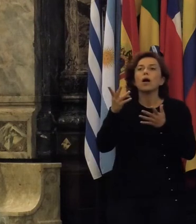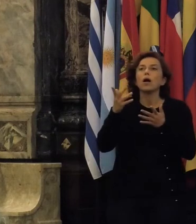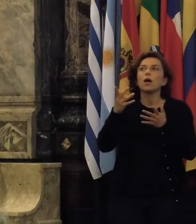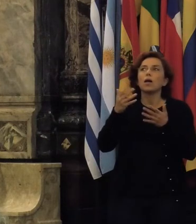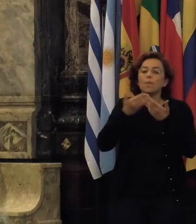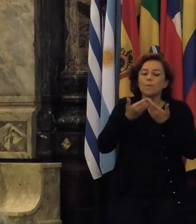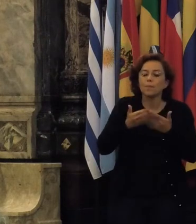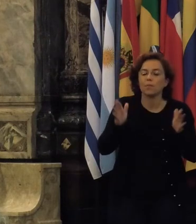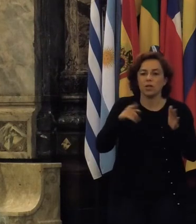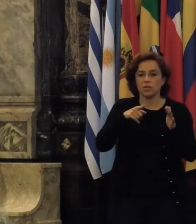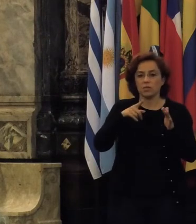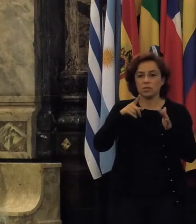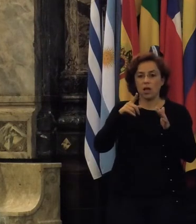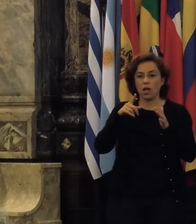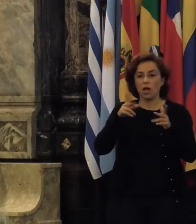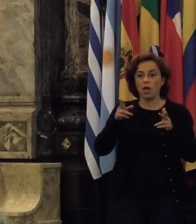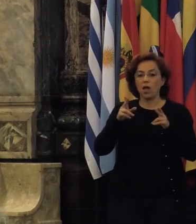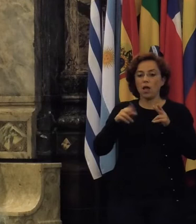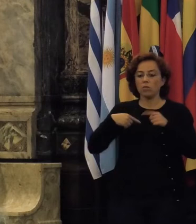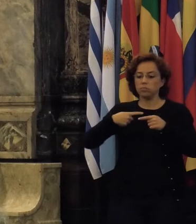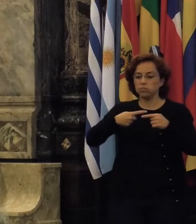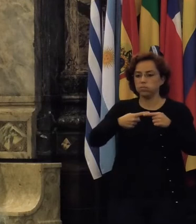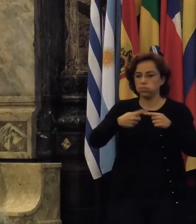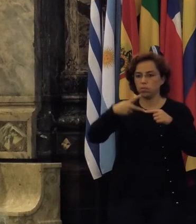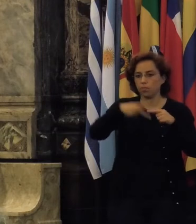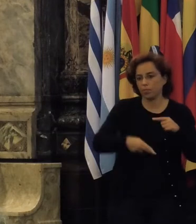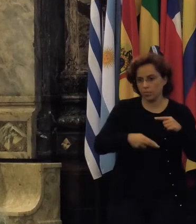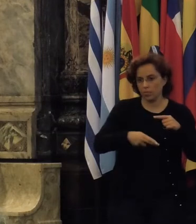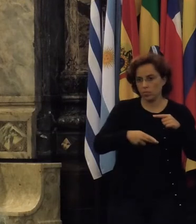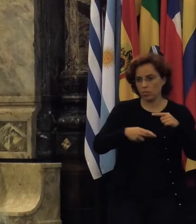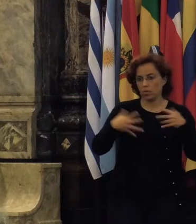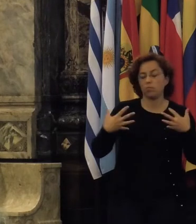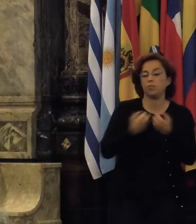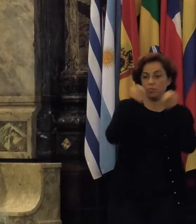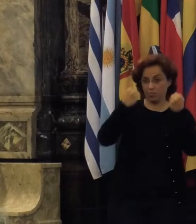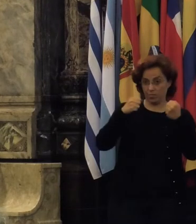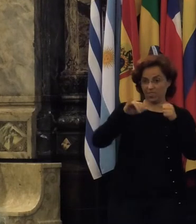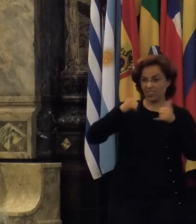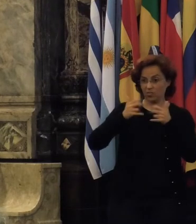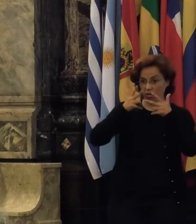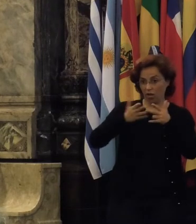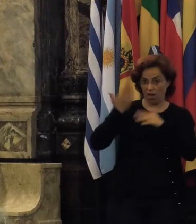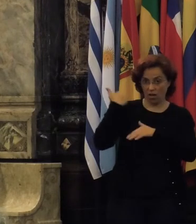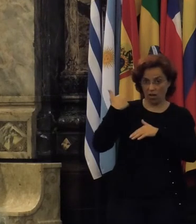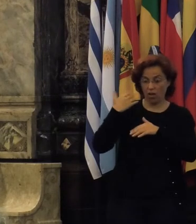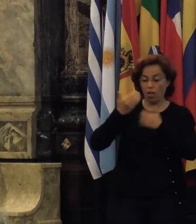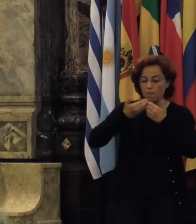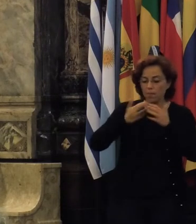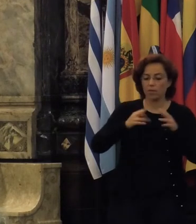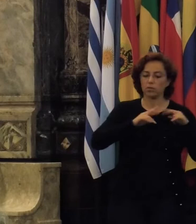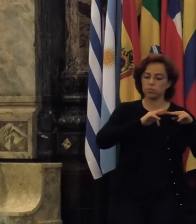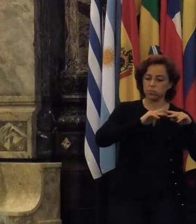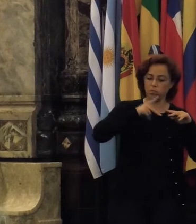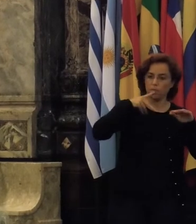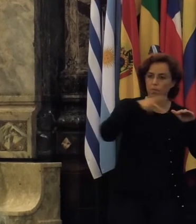justamente, es una discontinuidad. Eso intempestivo de lo que veníamos hablando, ¿no?, introduce una